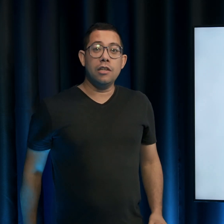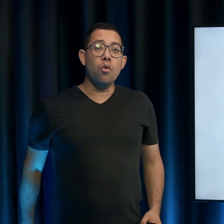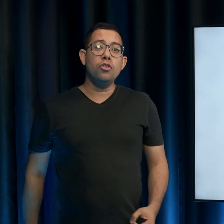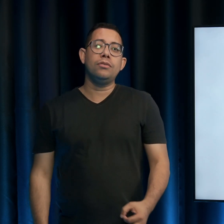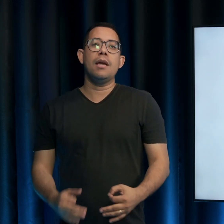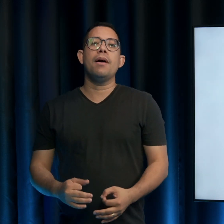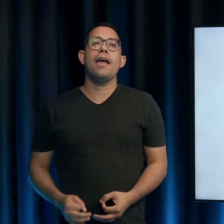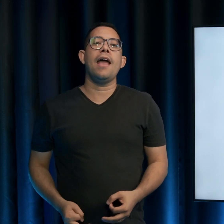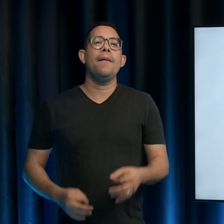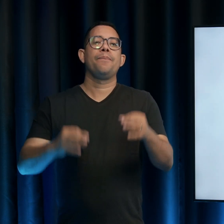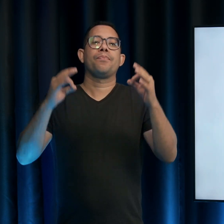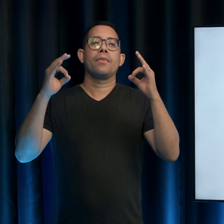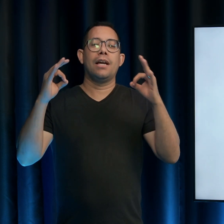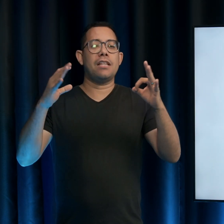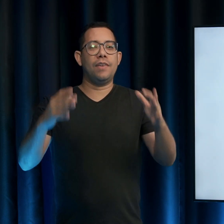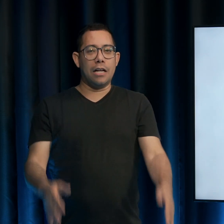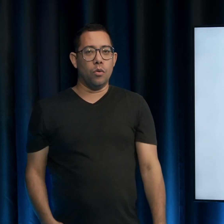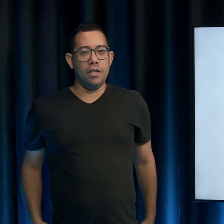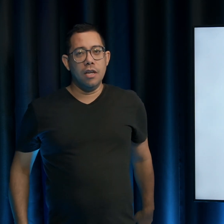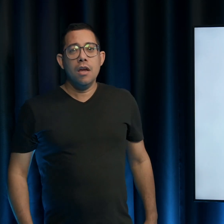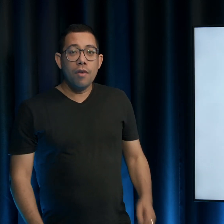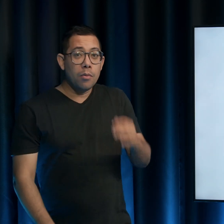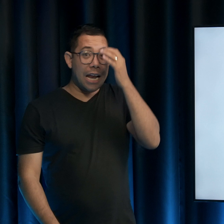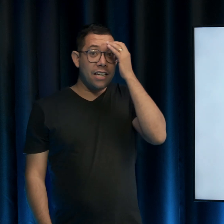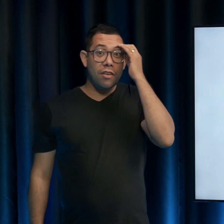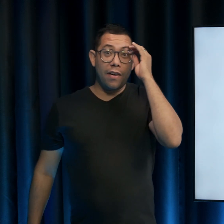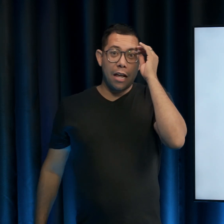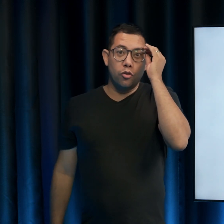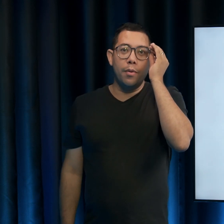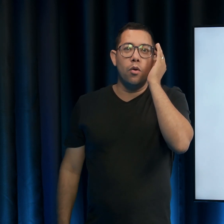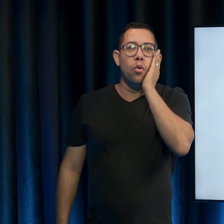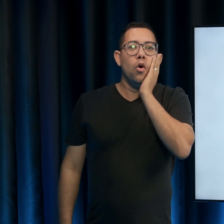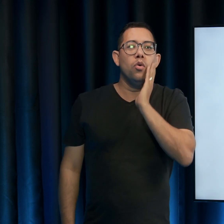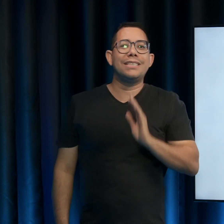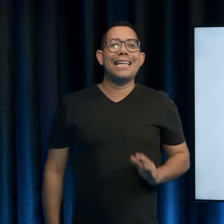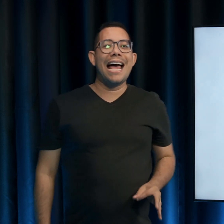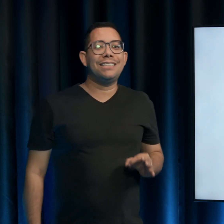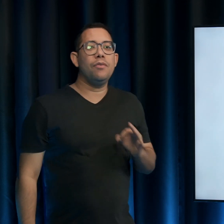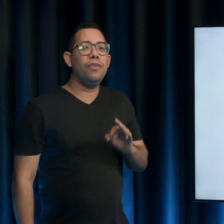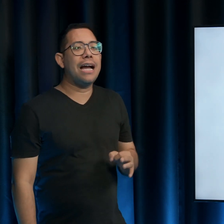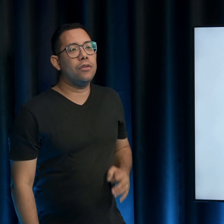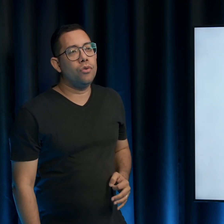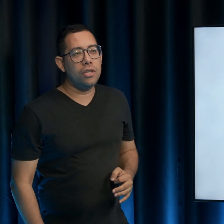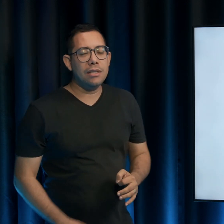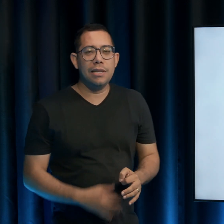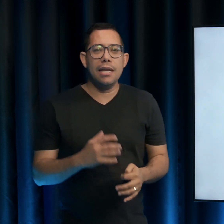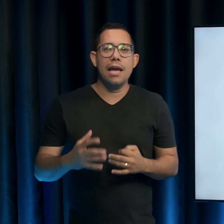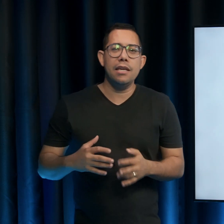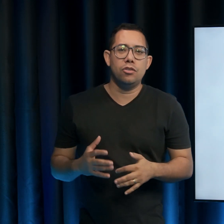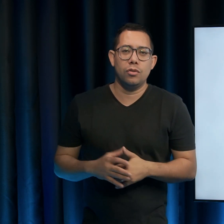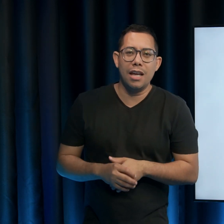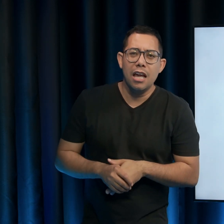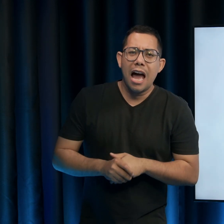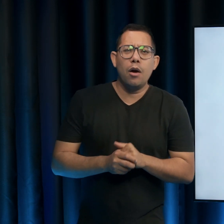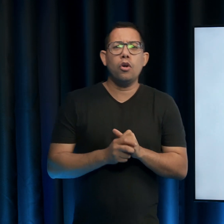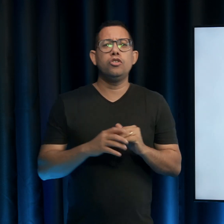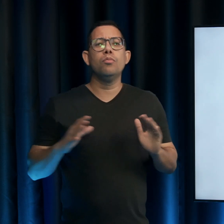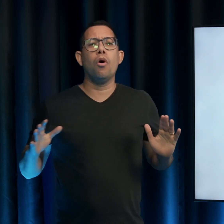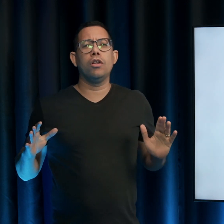hoje o tema é classificadores. Vamos lá, a gente vai falar sobre os classificadores. O que seria isso, né? A grosso modo,